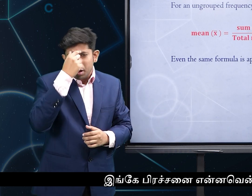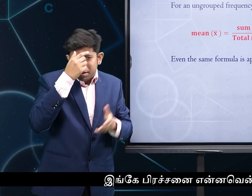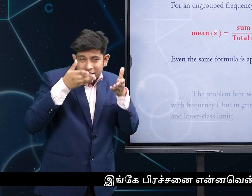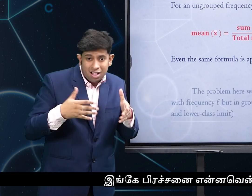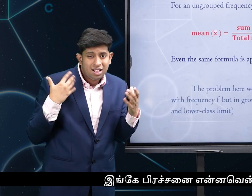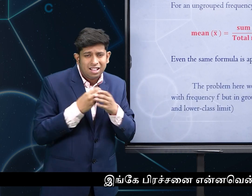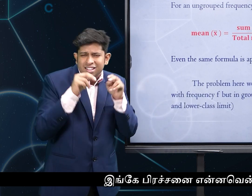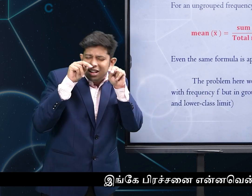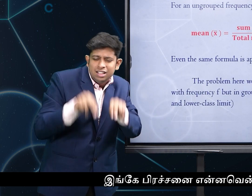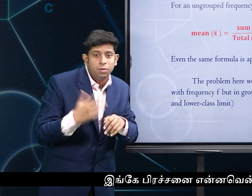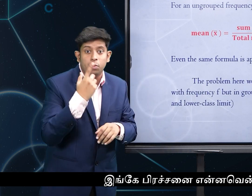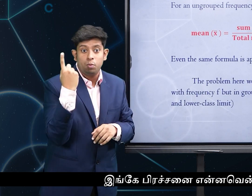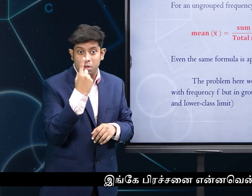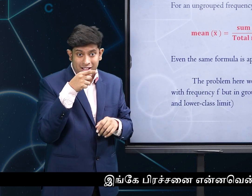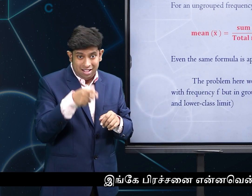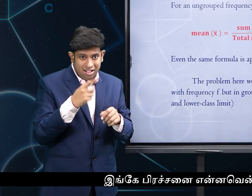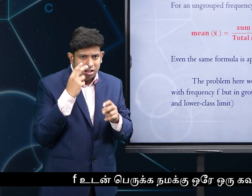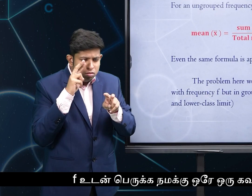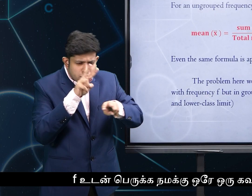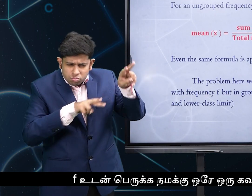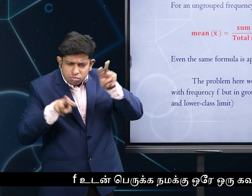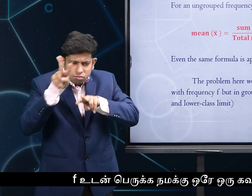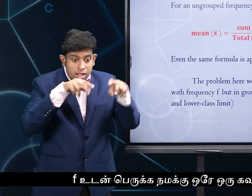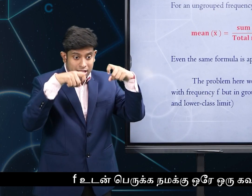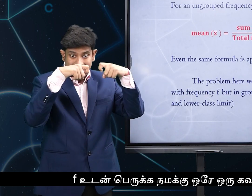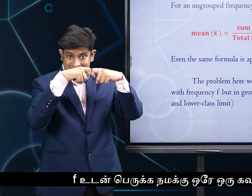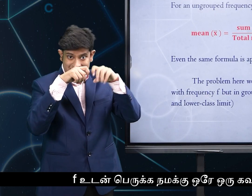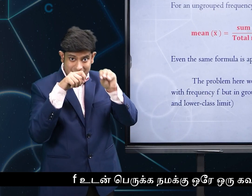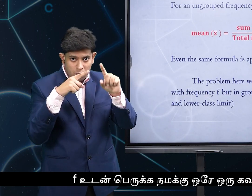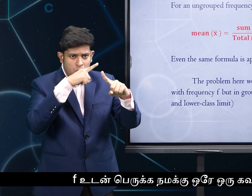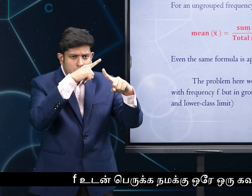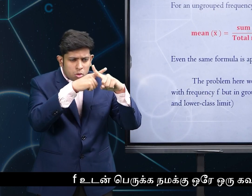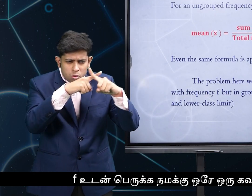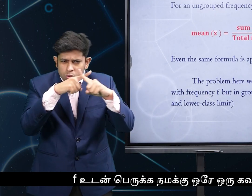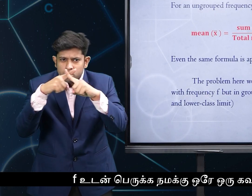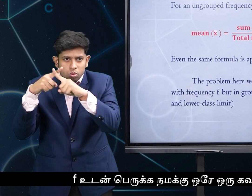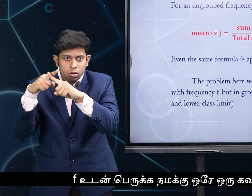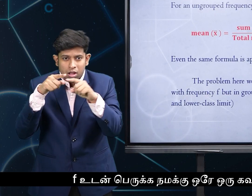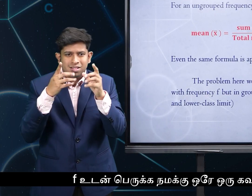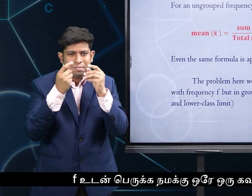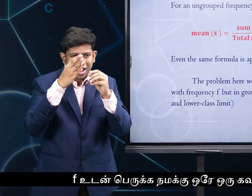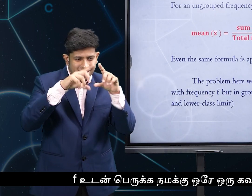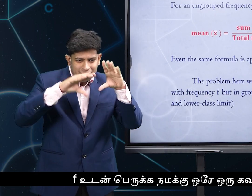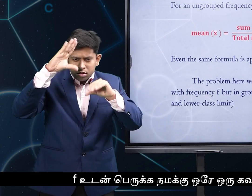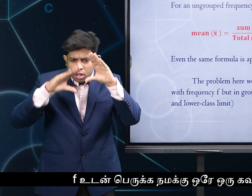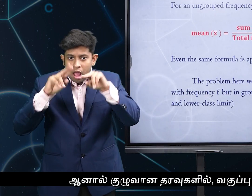இங்கே பிரச்சனை என்னவென்றால் அதிர்வெண் f உடன் பெருக்க நமக்கு ஒரே ஒரு கவனிப்பு x மட்டுமே தேவை.